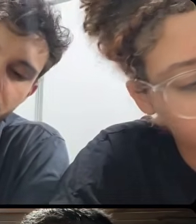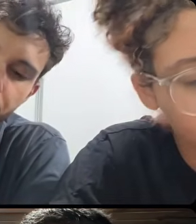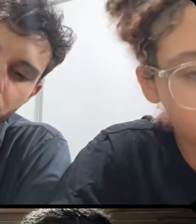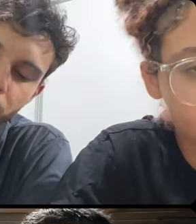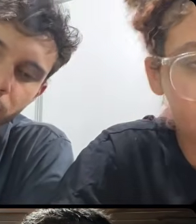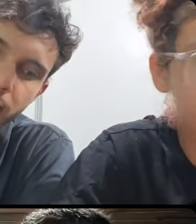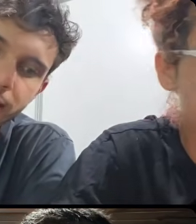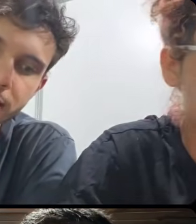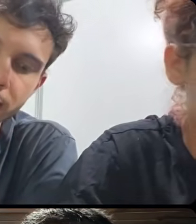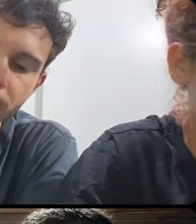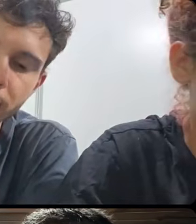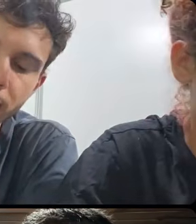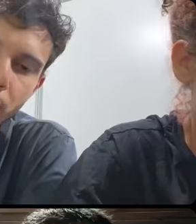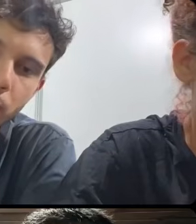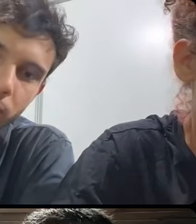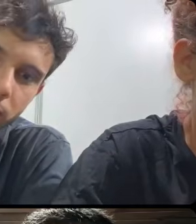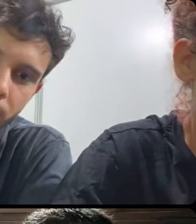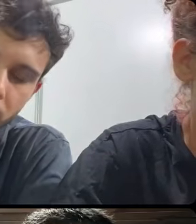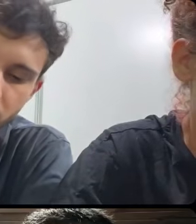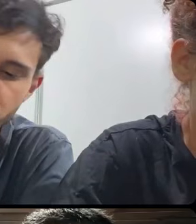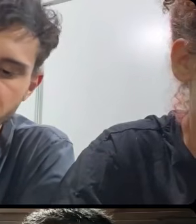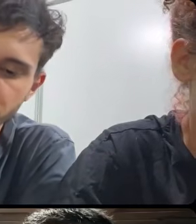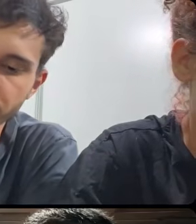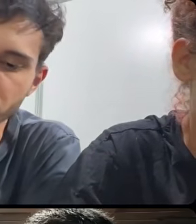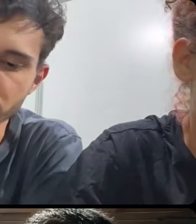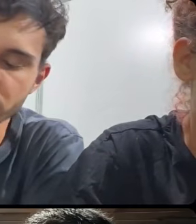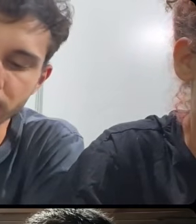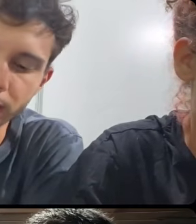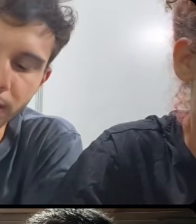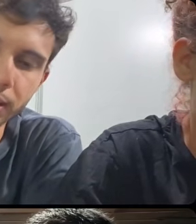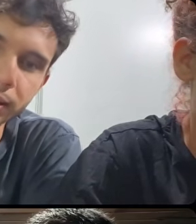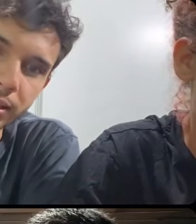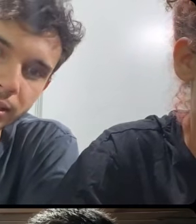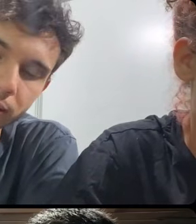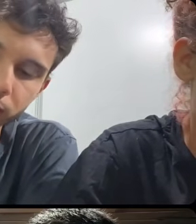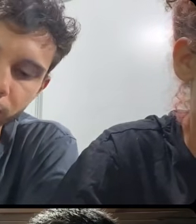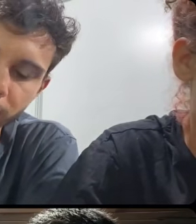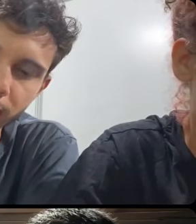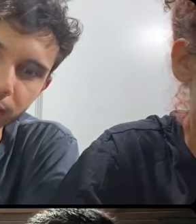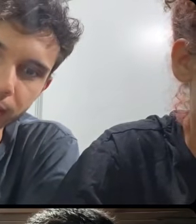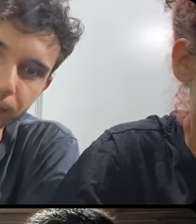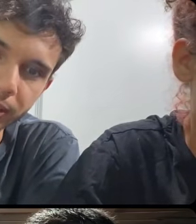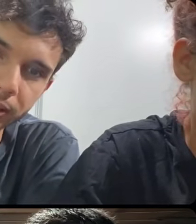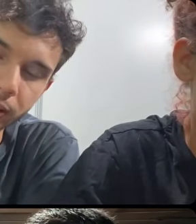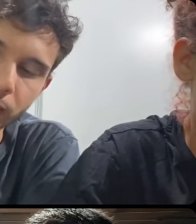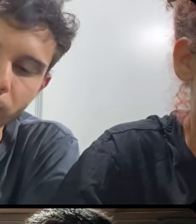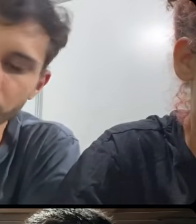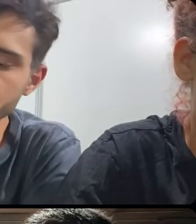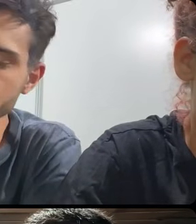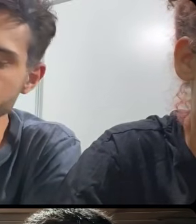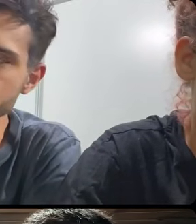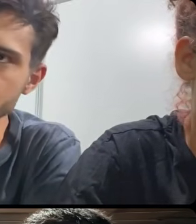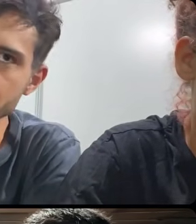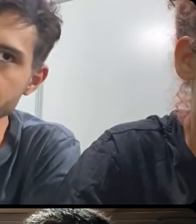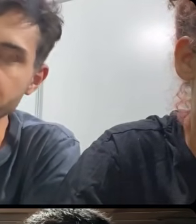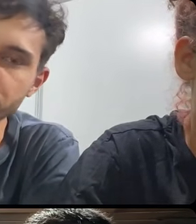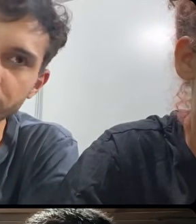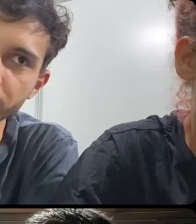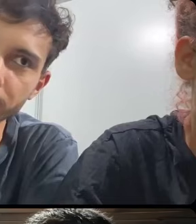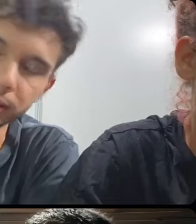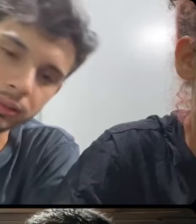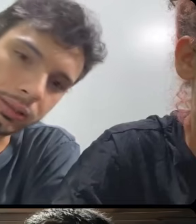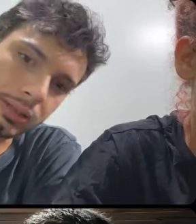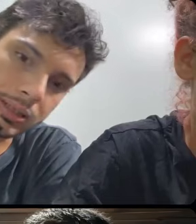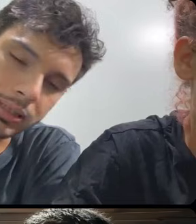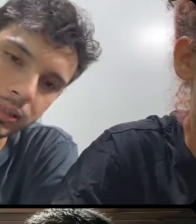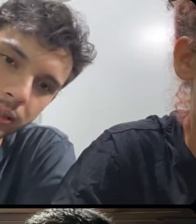gente ir para um lugar e ensinar outras pessoas para que possa dar nessa continuidade, né? Para que não fique